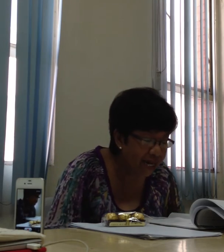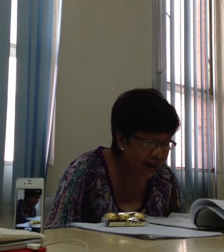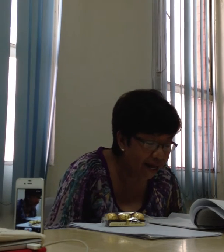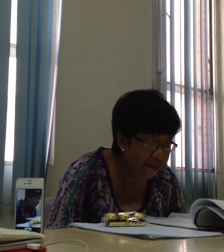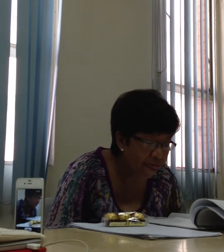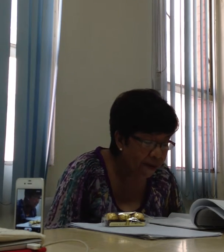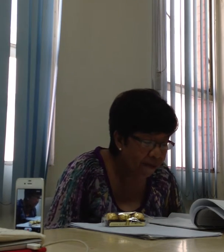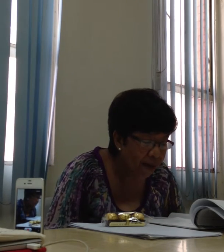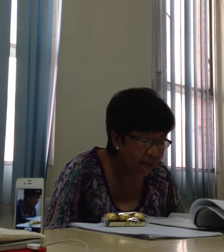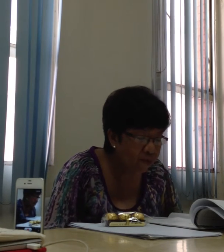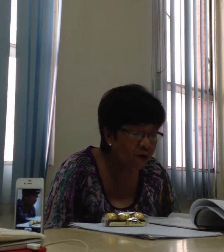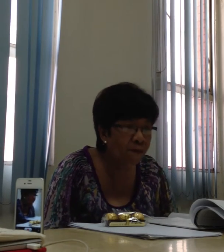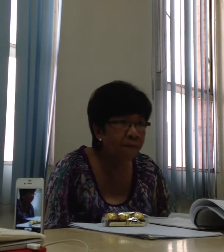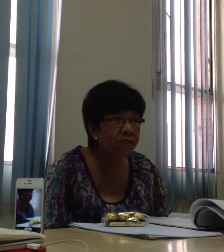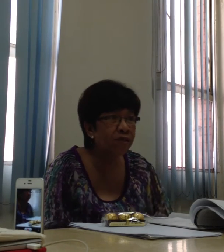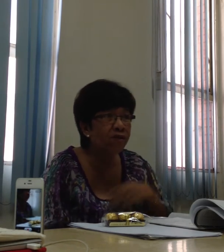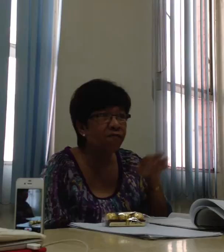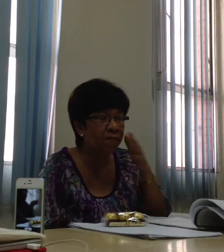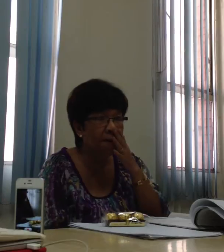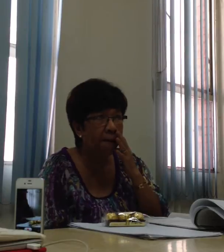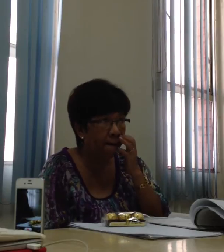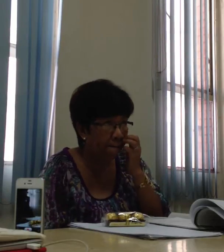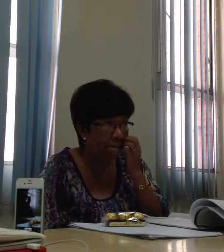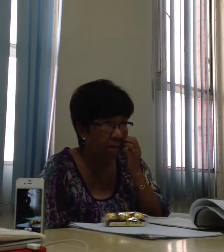lang. But for purposes of...